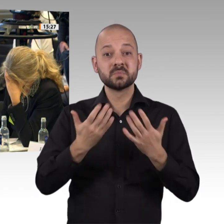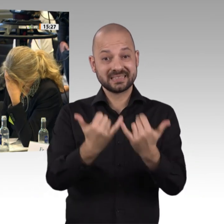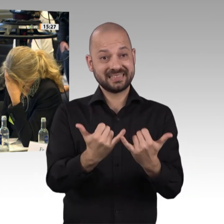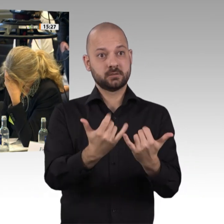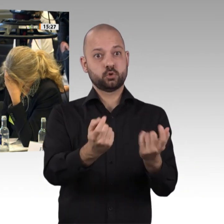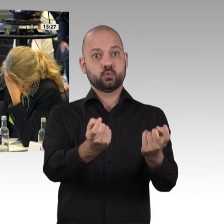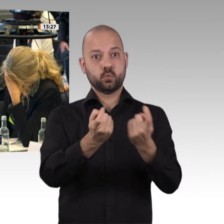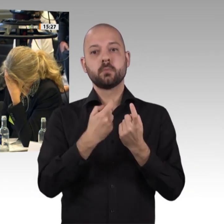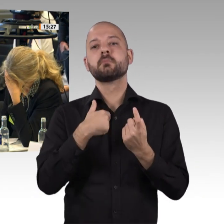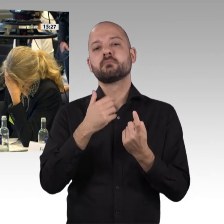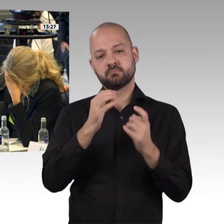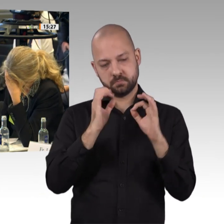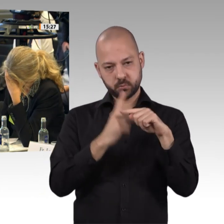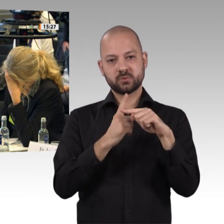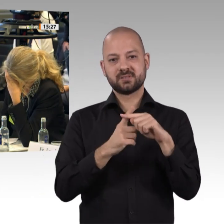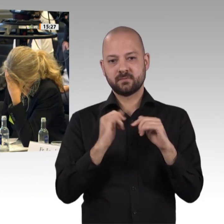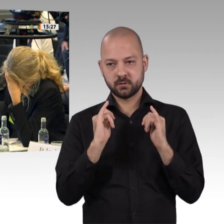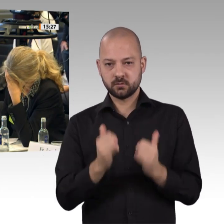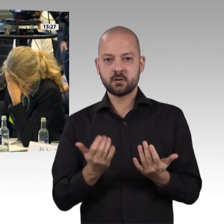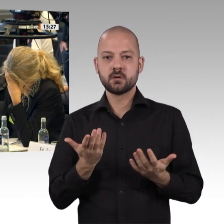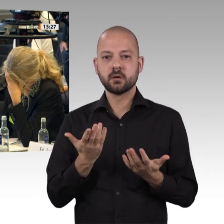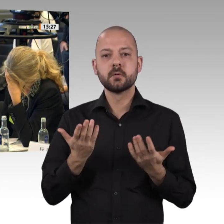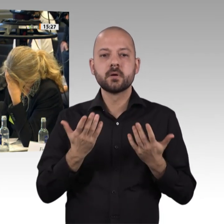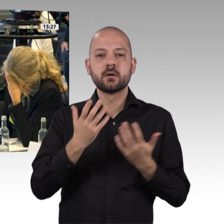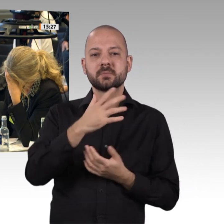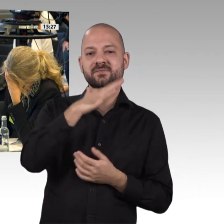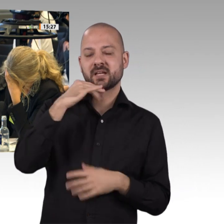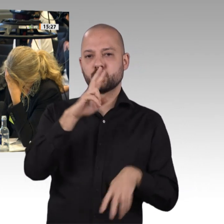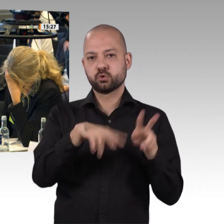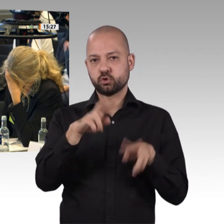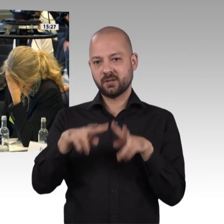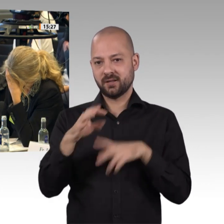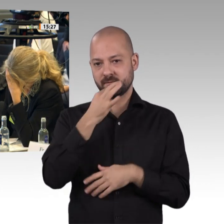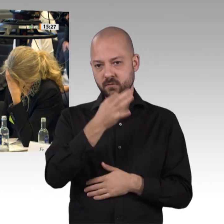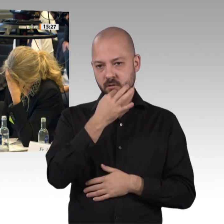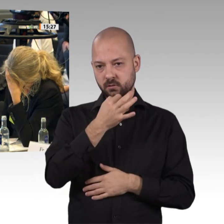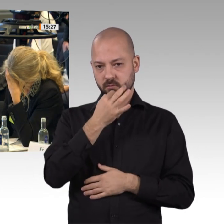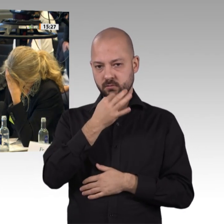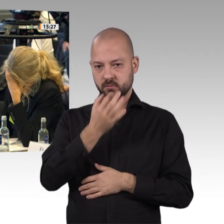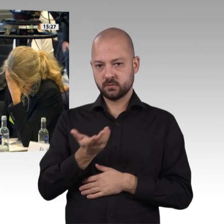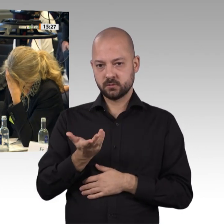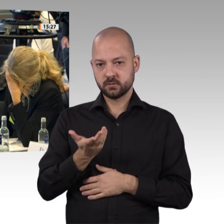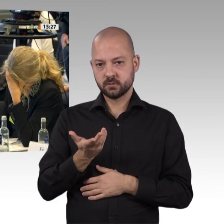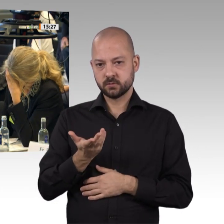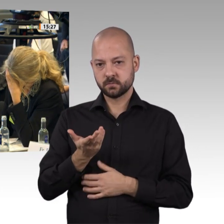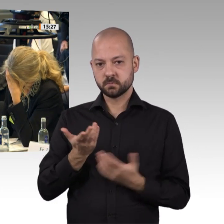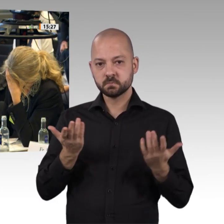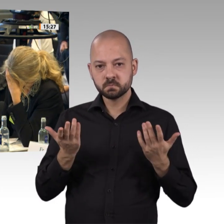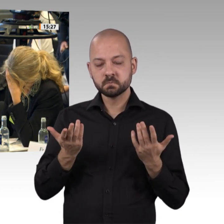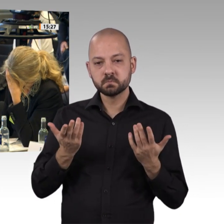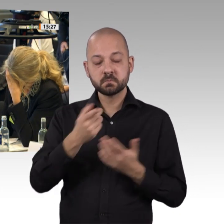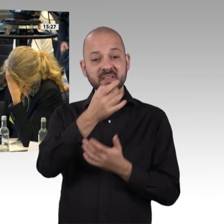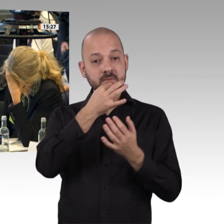bei uns in Nordrhein-Westfalen, wo wir das Budget für Arbeit gekoppelt mit einem Budget für Ausbildung schon vor dem Inkrafttreten des BTHG als